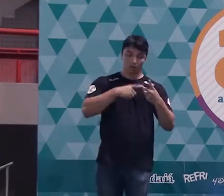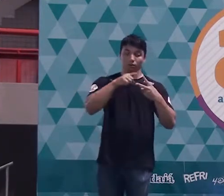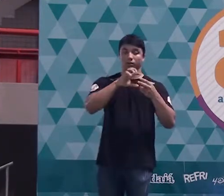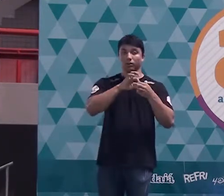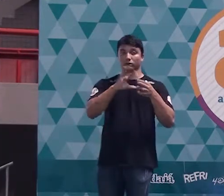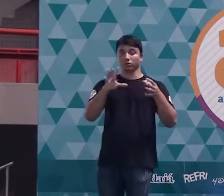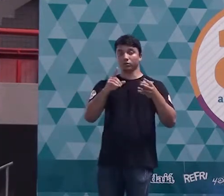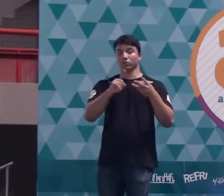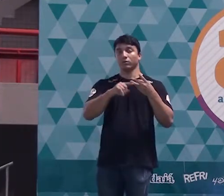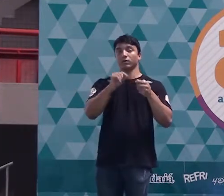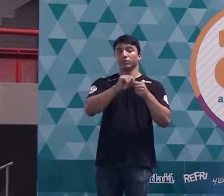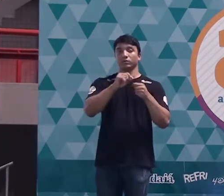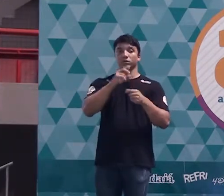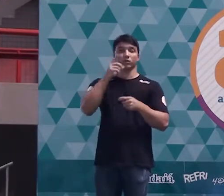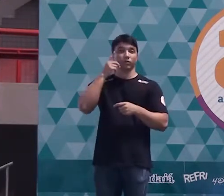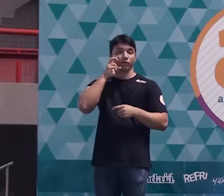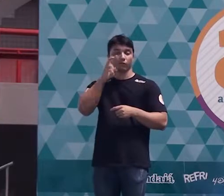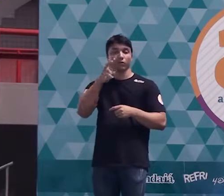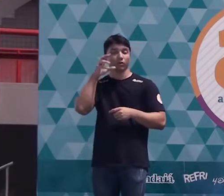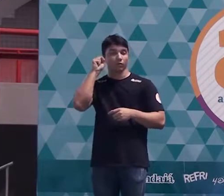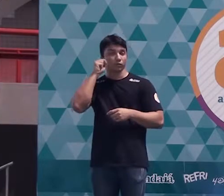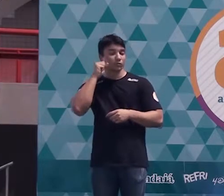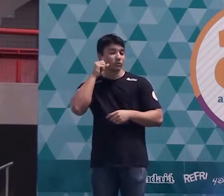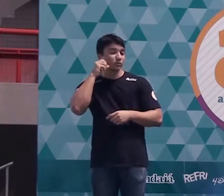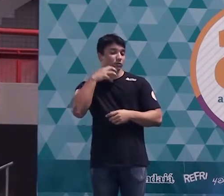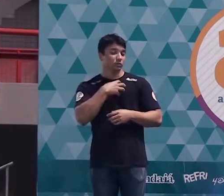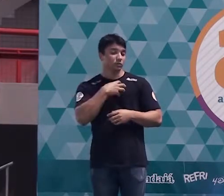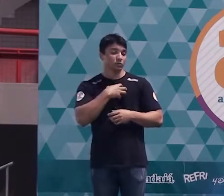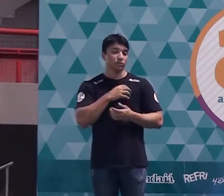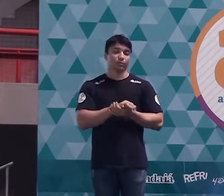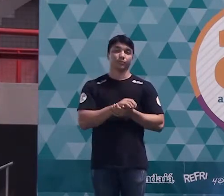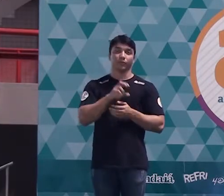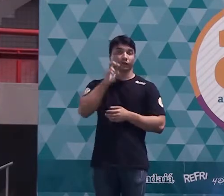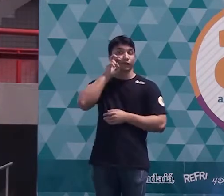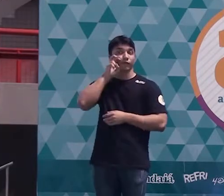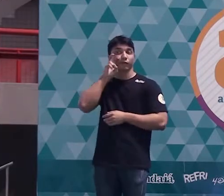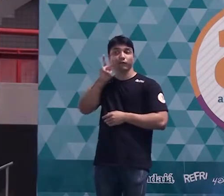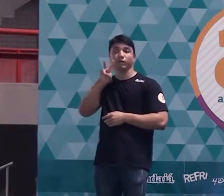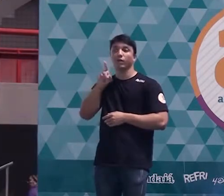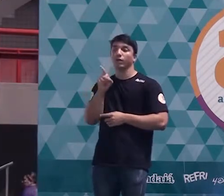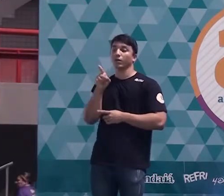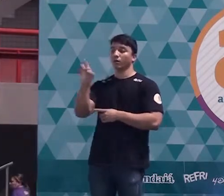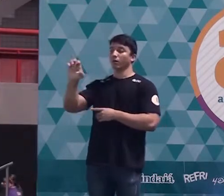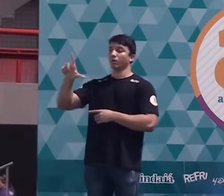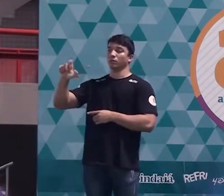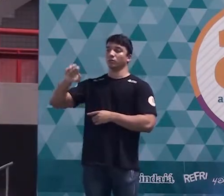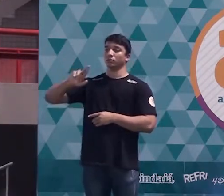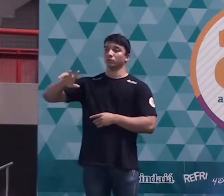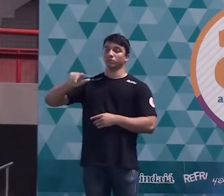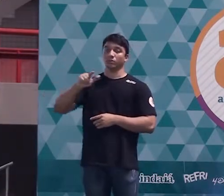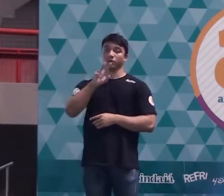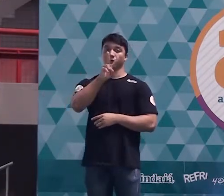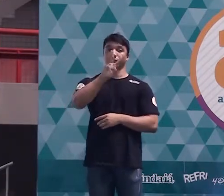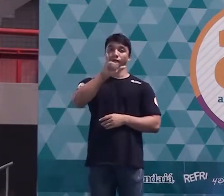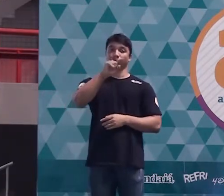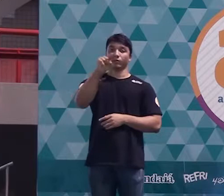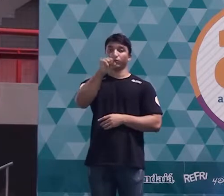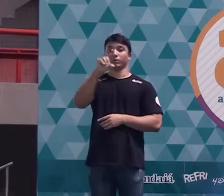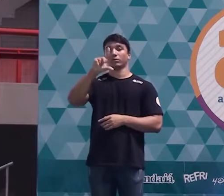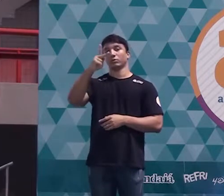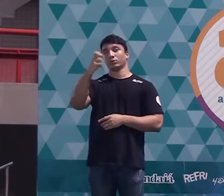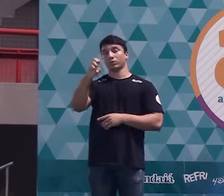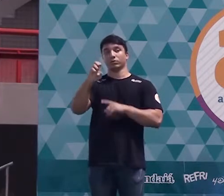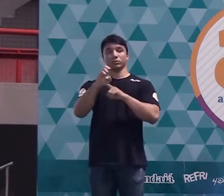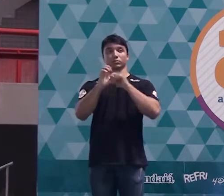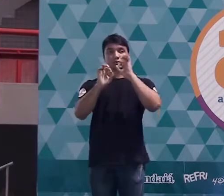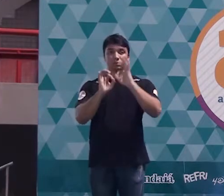ouvir, sentir. Então, eu não poderia dizer, vi ele comentar. Vi-lhe comentar fofocas, por isso que o